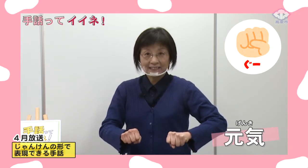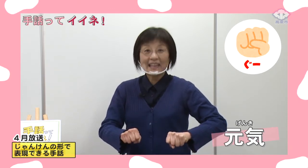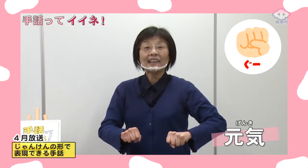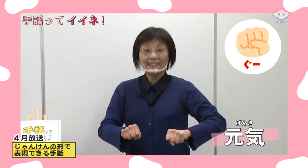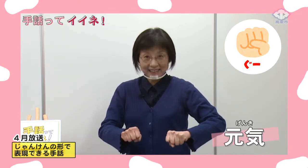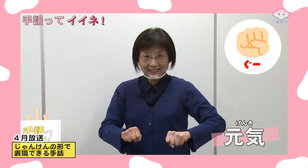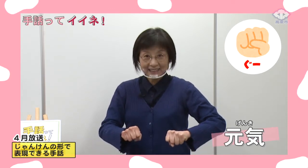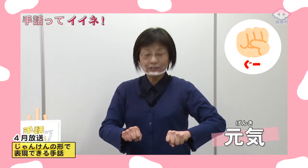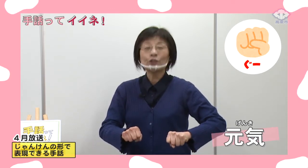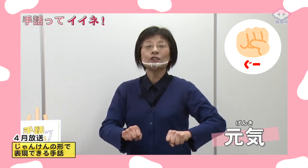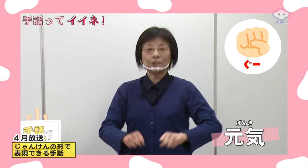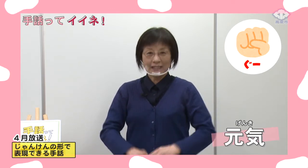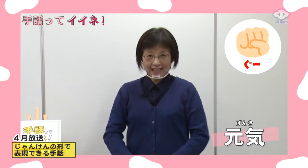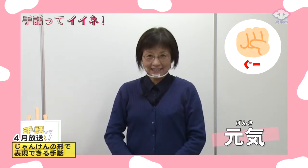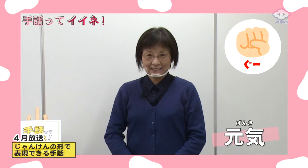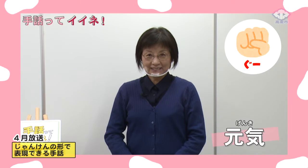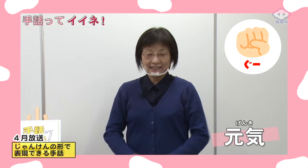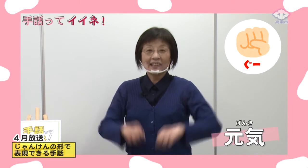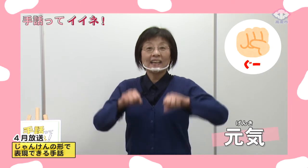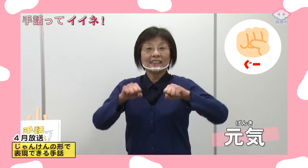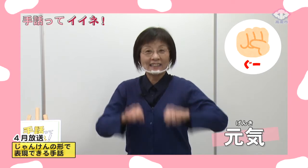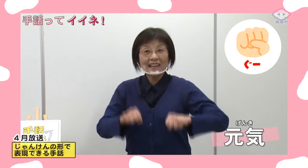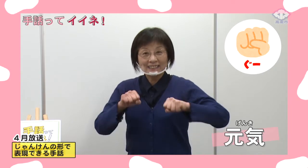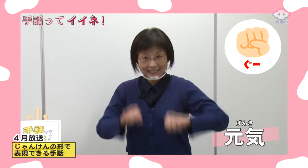元気という手話です。元気。